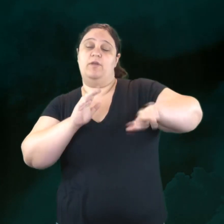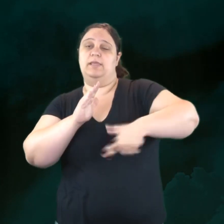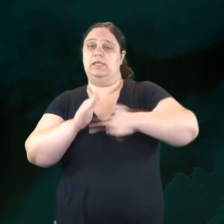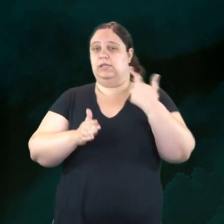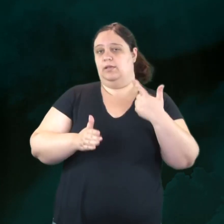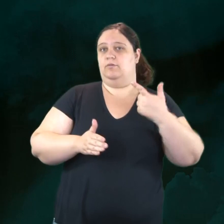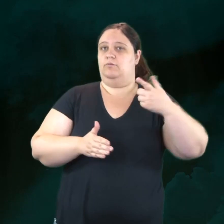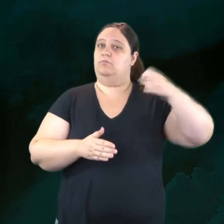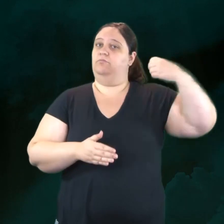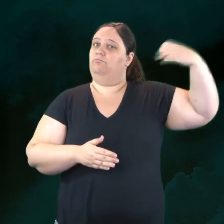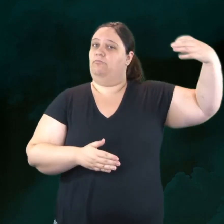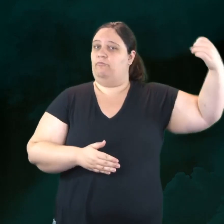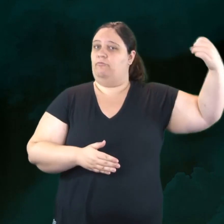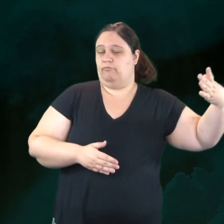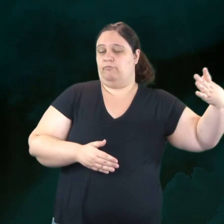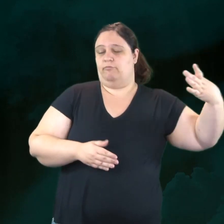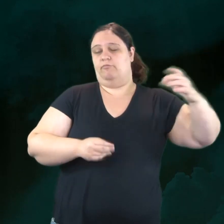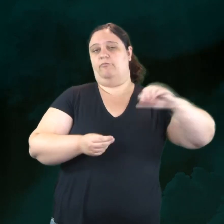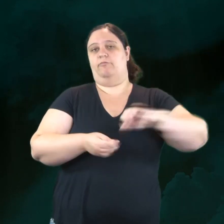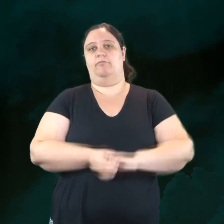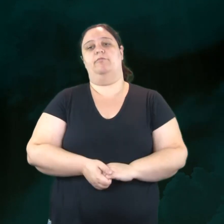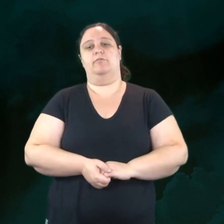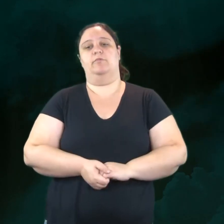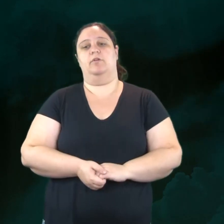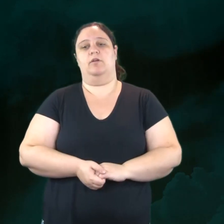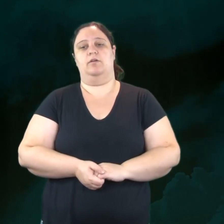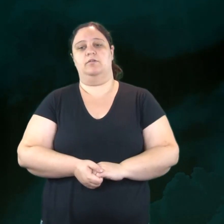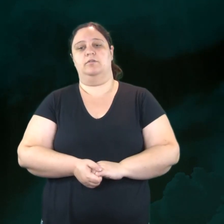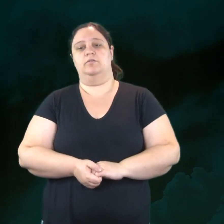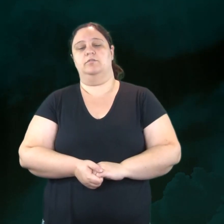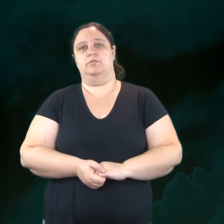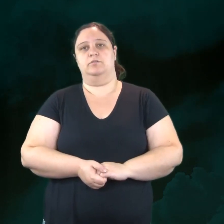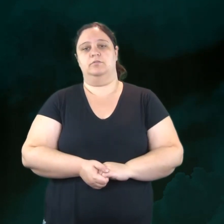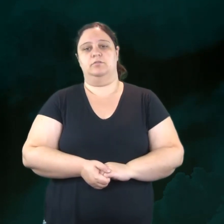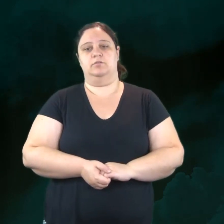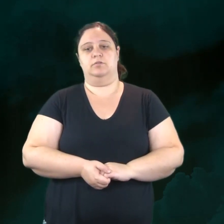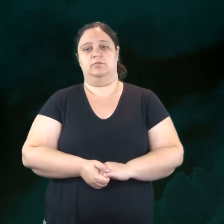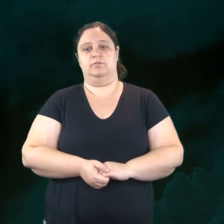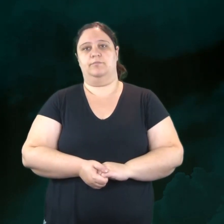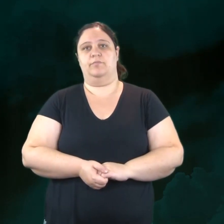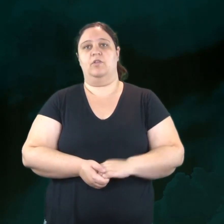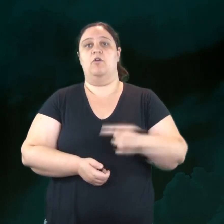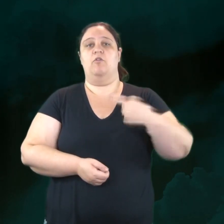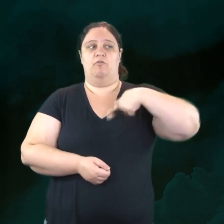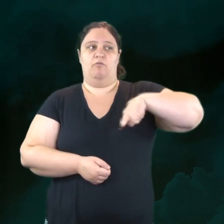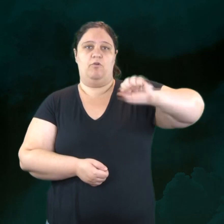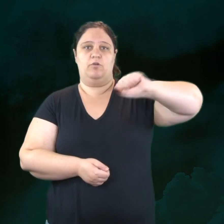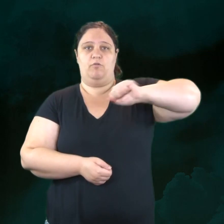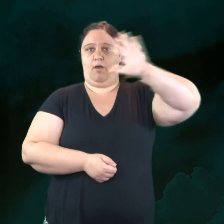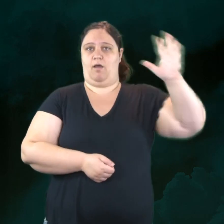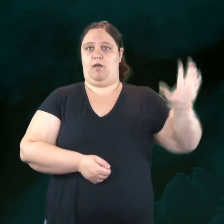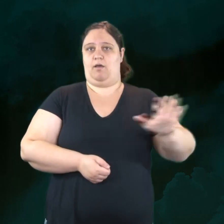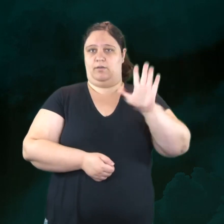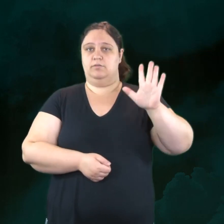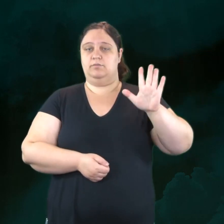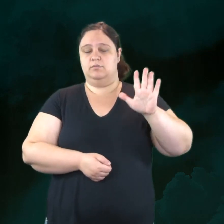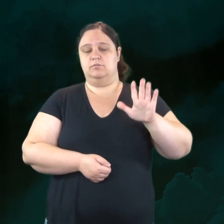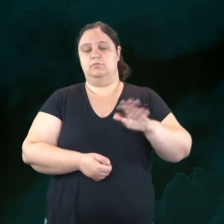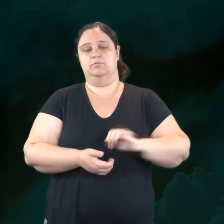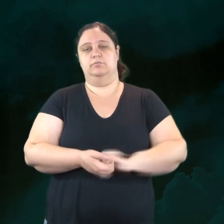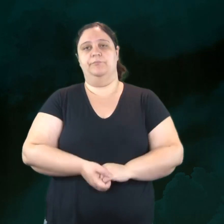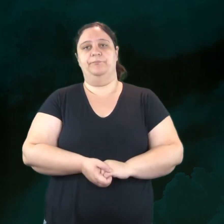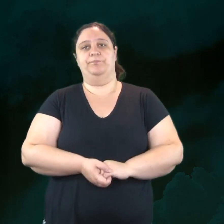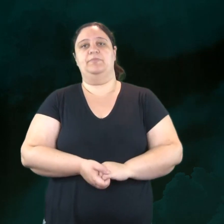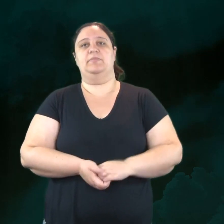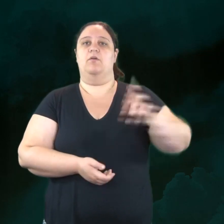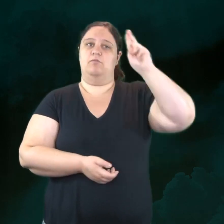Antioquia. Eles viajaram pelo continente ali da Ásia, e o Senhor não